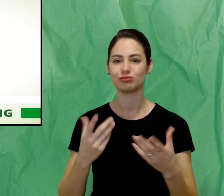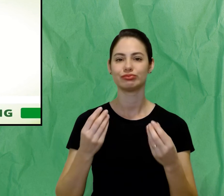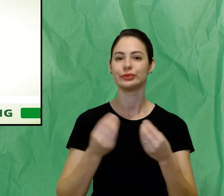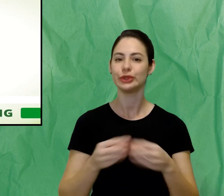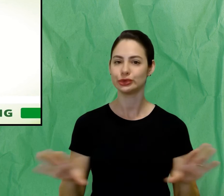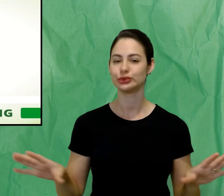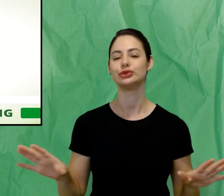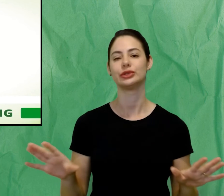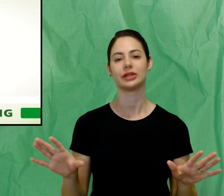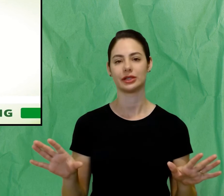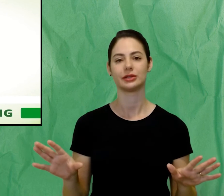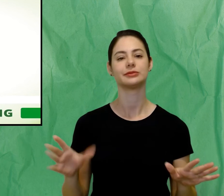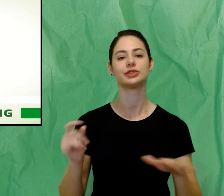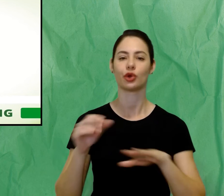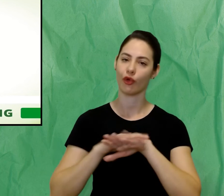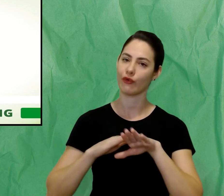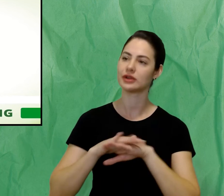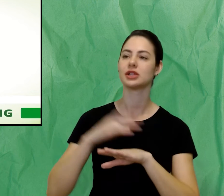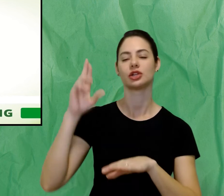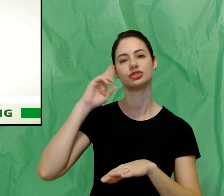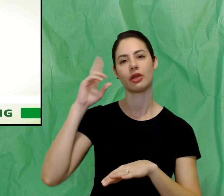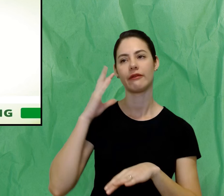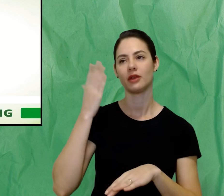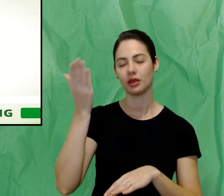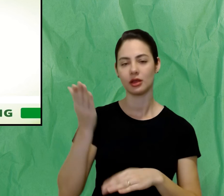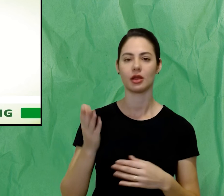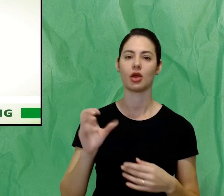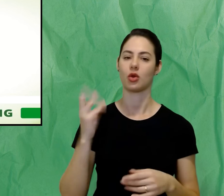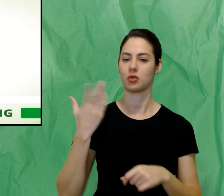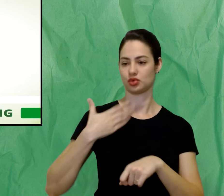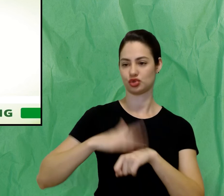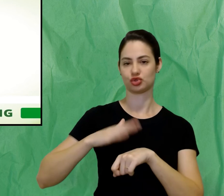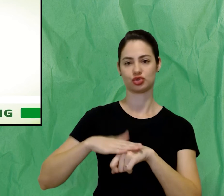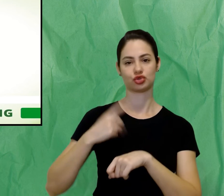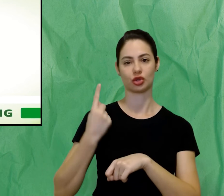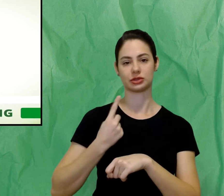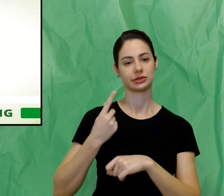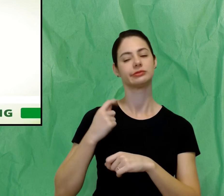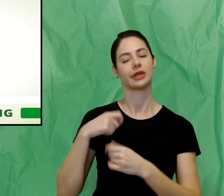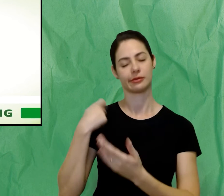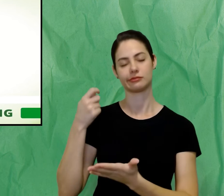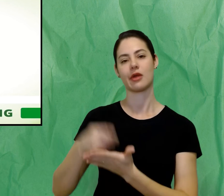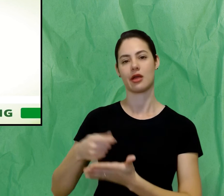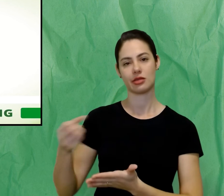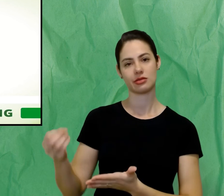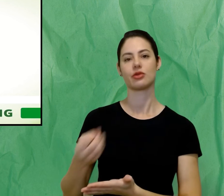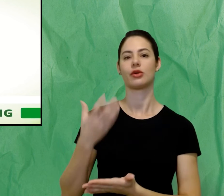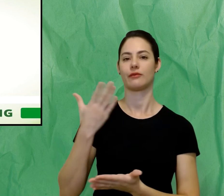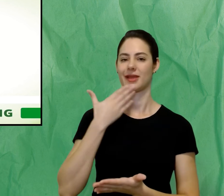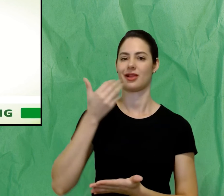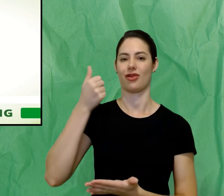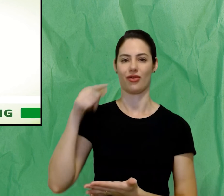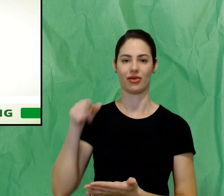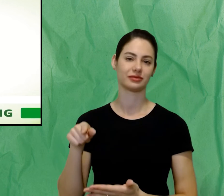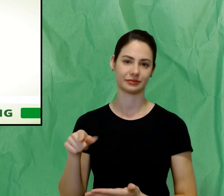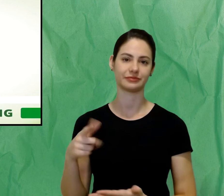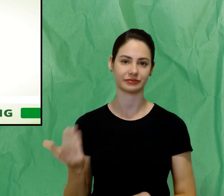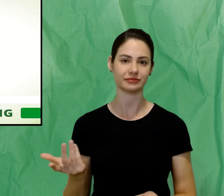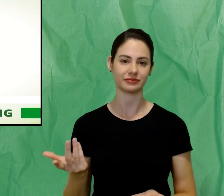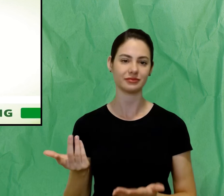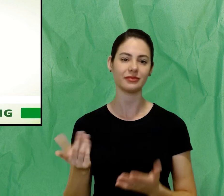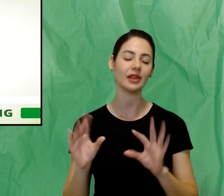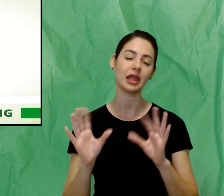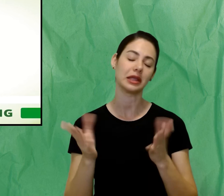aparelhos estão te prejudicando, você deve conversar com o seu chefe, ou se você trabalha autônomo, você deve investir no equipamento